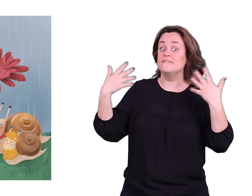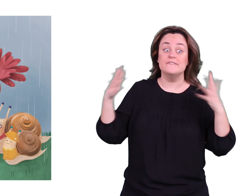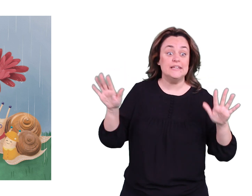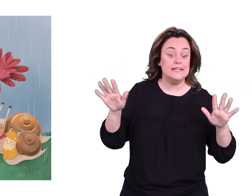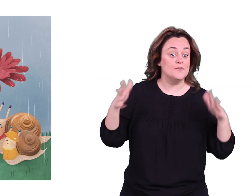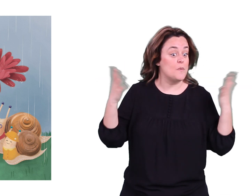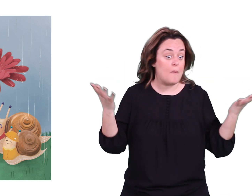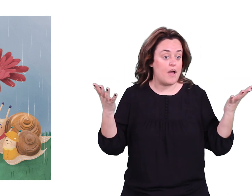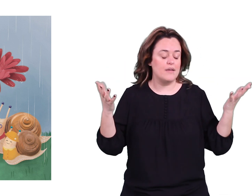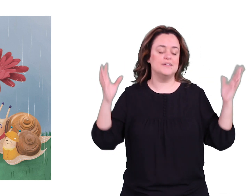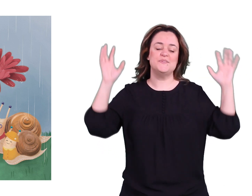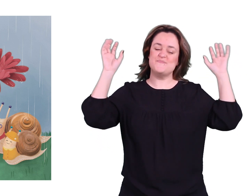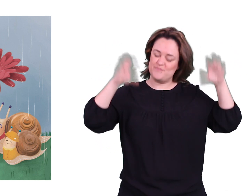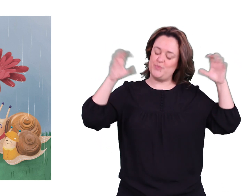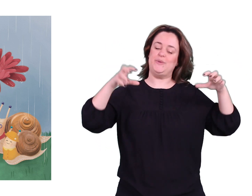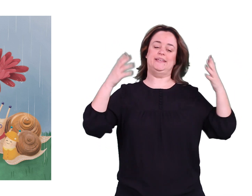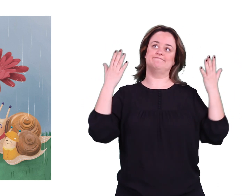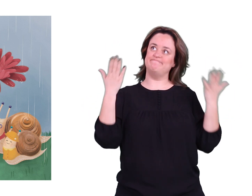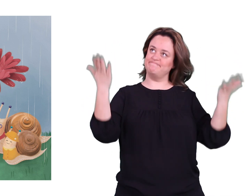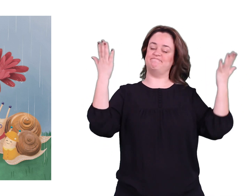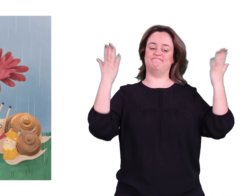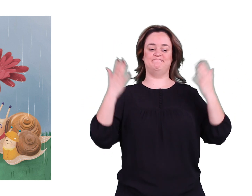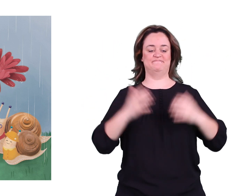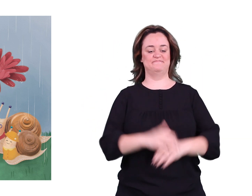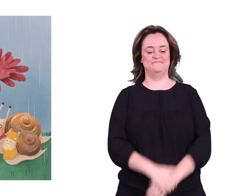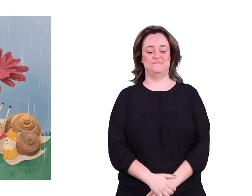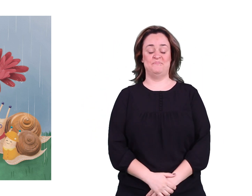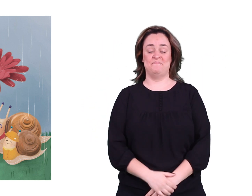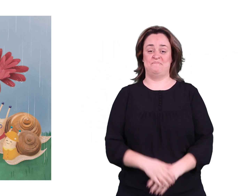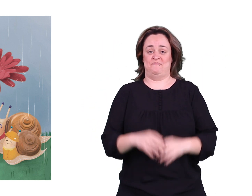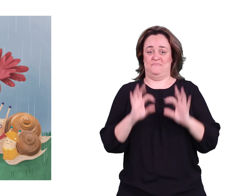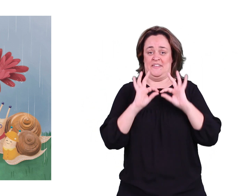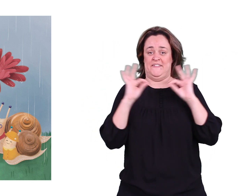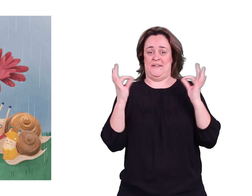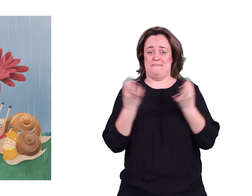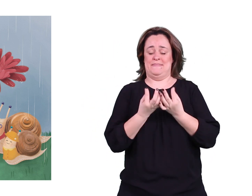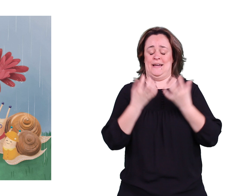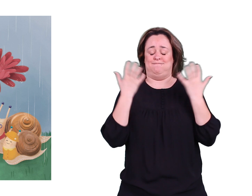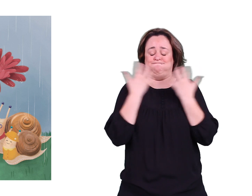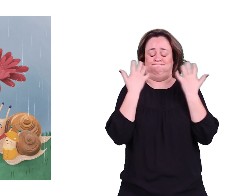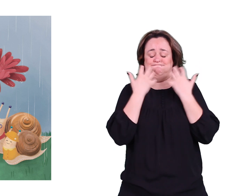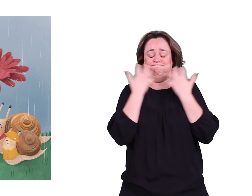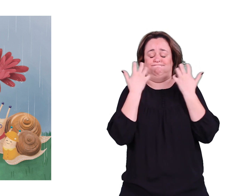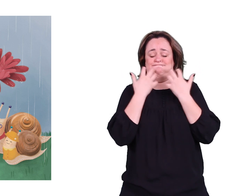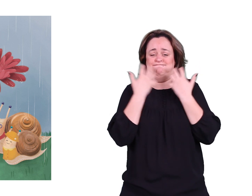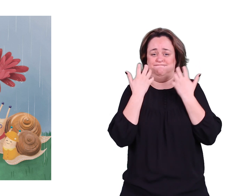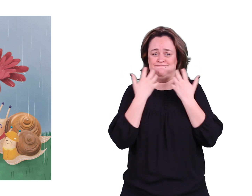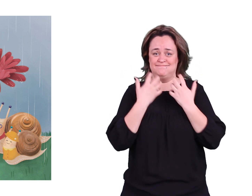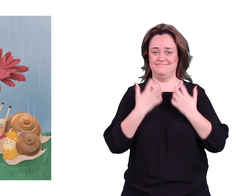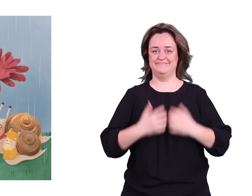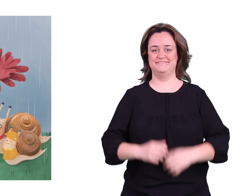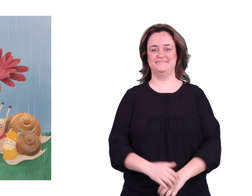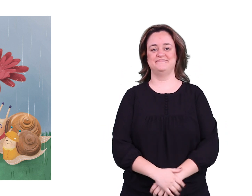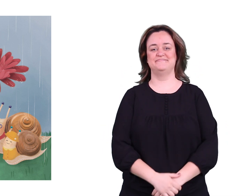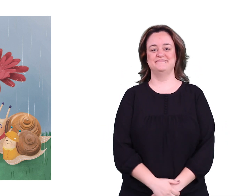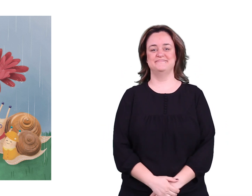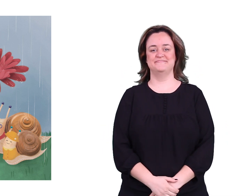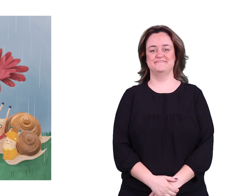temps, la pluie, dit maman, faisant rire toute la famille de